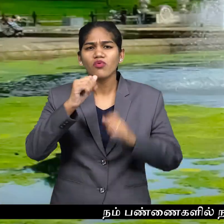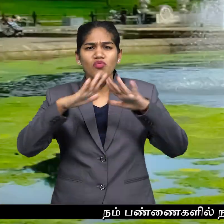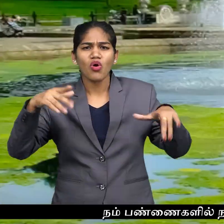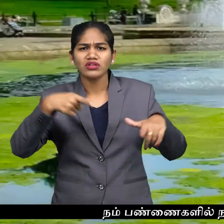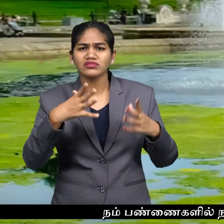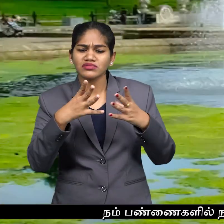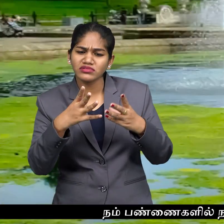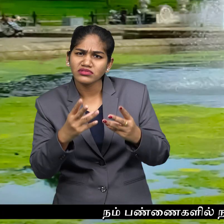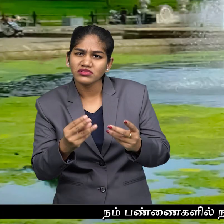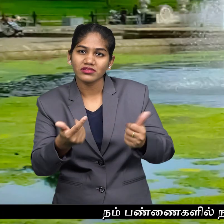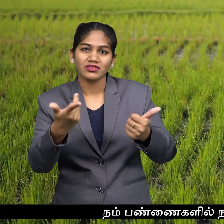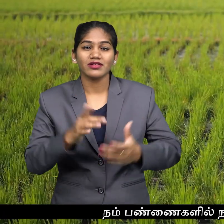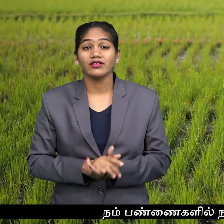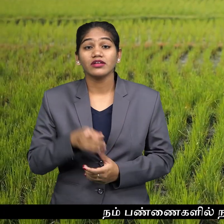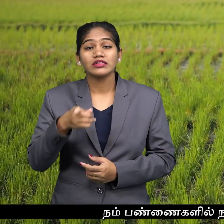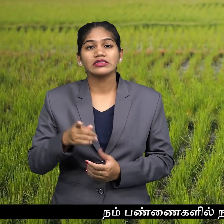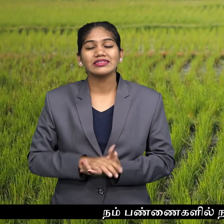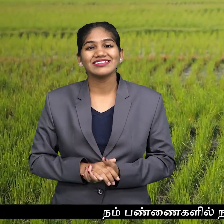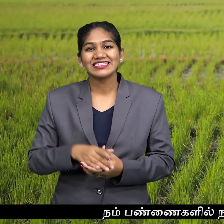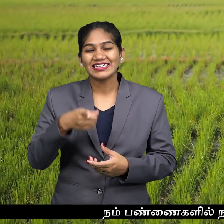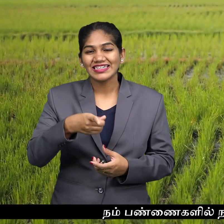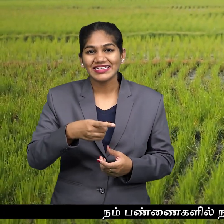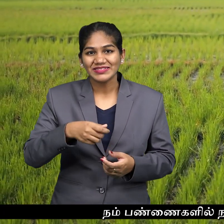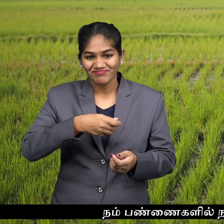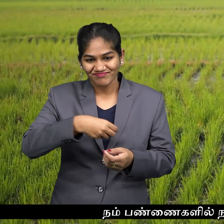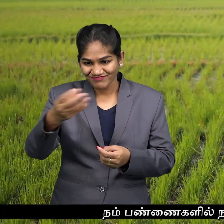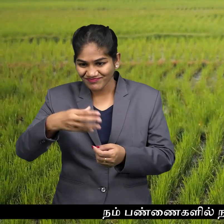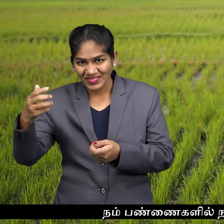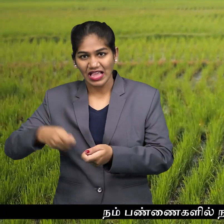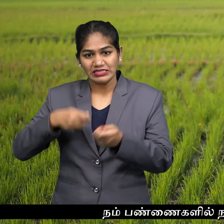நம் பண்ணைகளில் நாம் பயன்படுத்தும் உரங்கள் மற்றும்